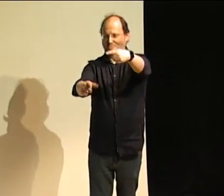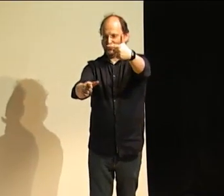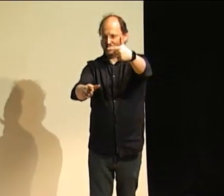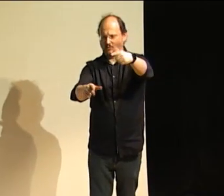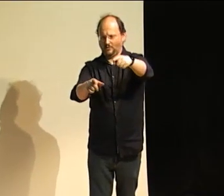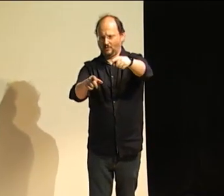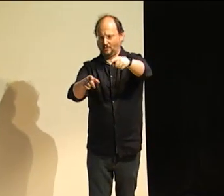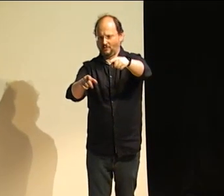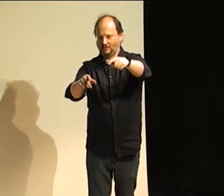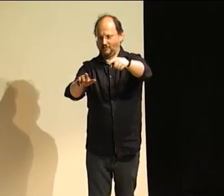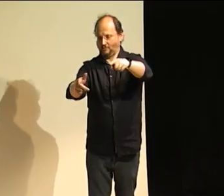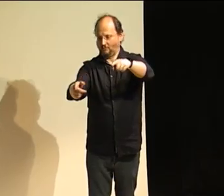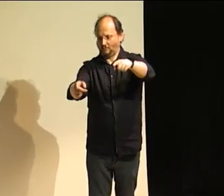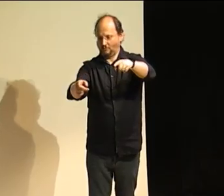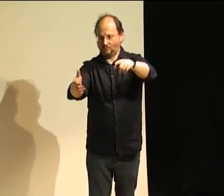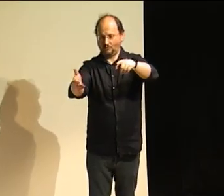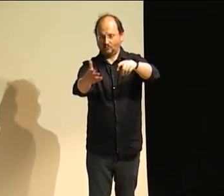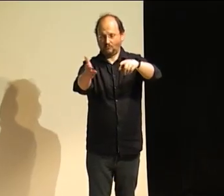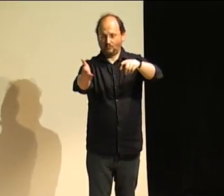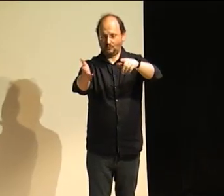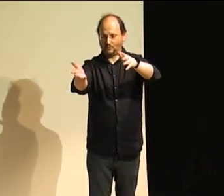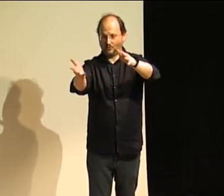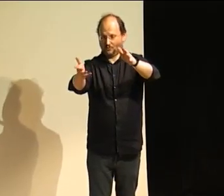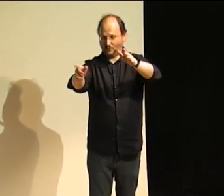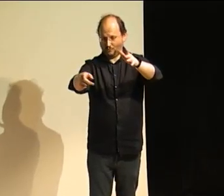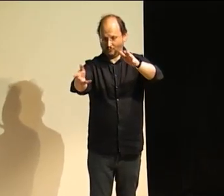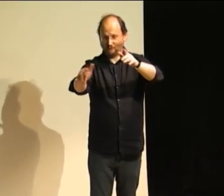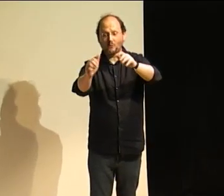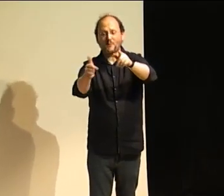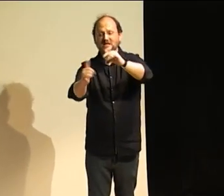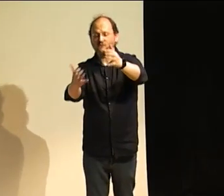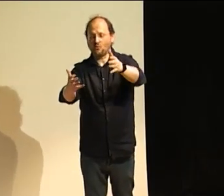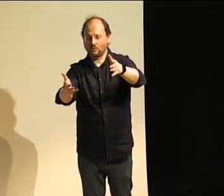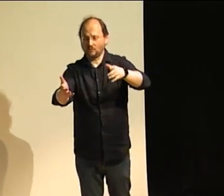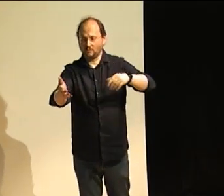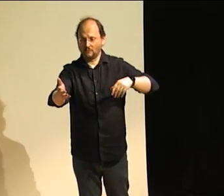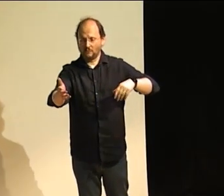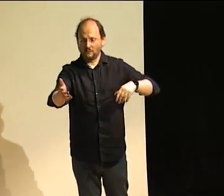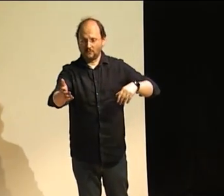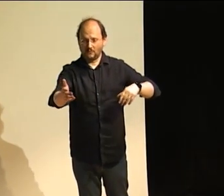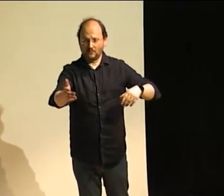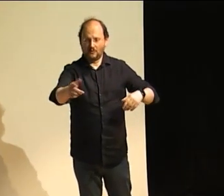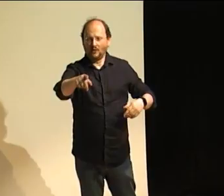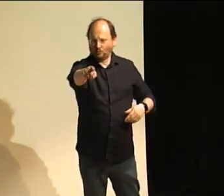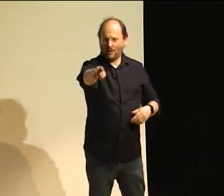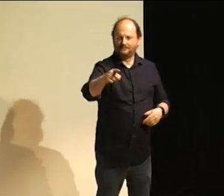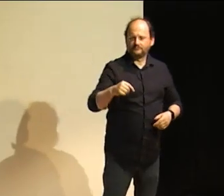Il reste encore deux questions peut-être, maximum. Qui veut intervenir en premier?